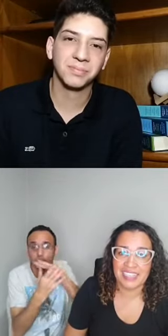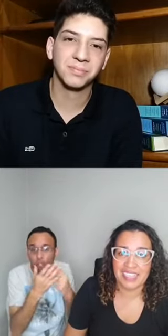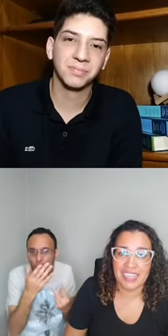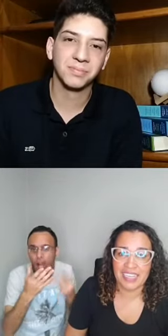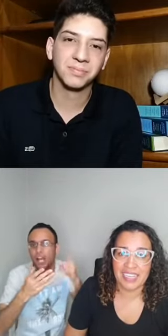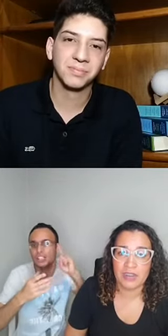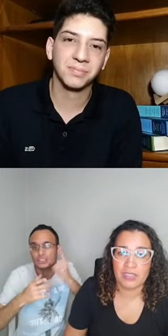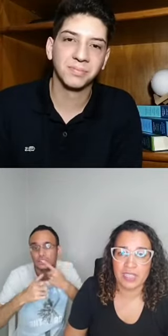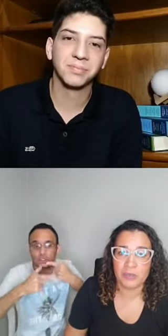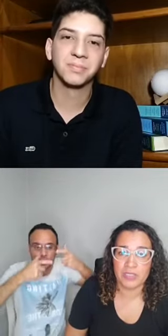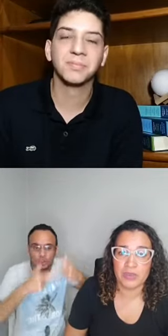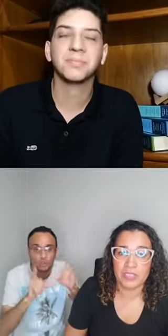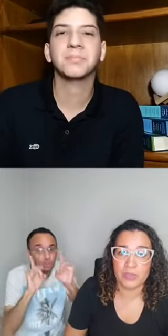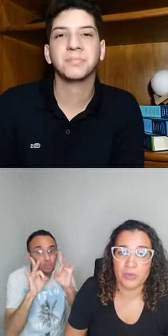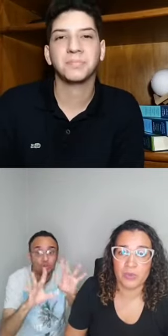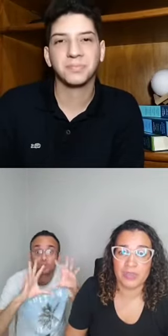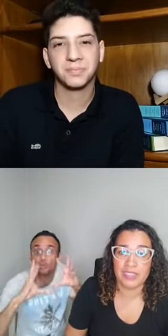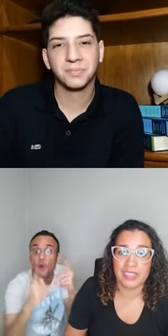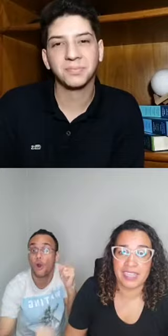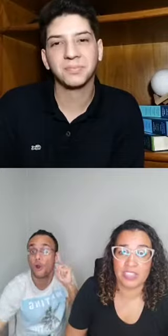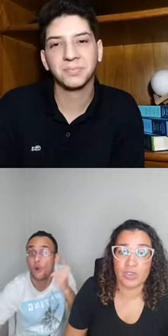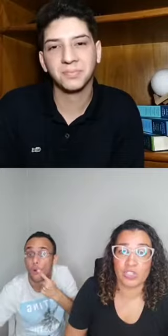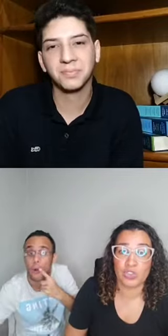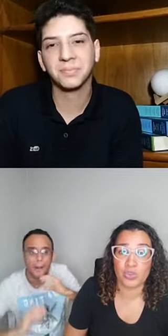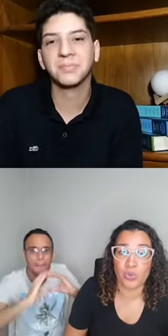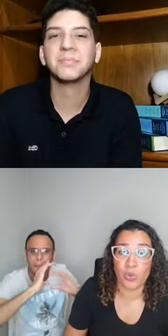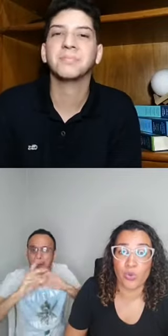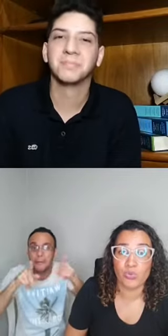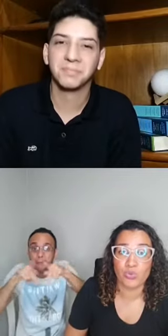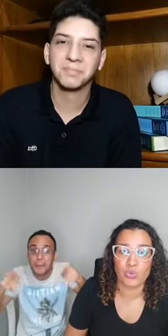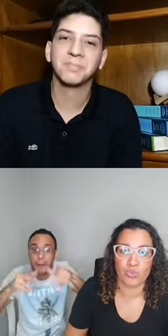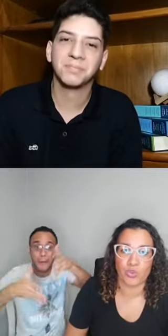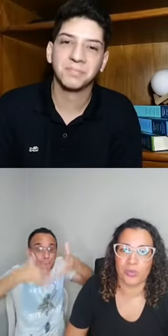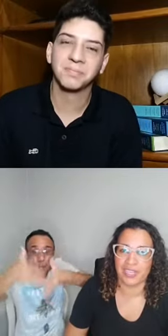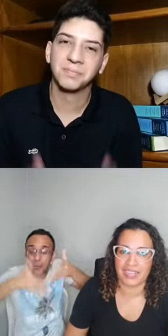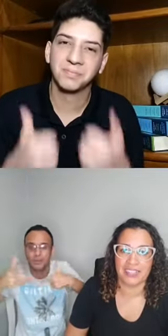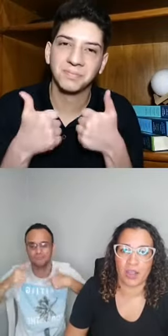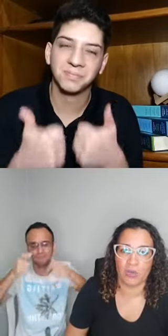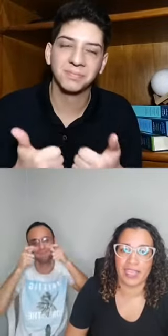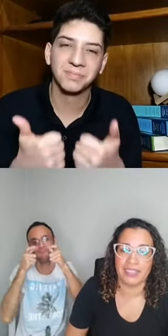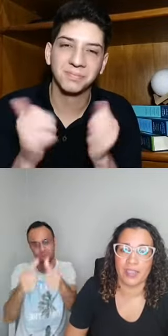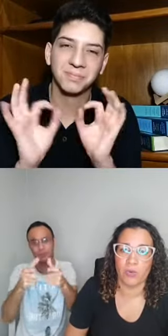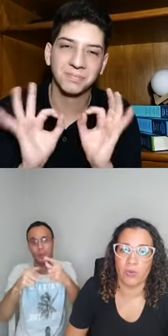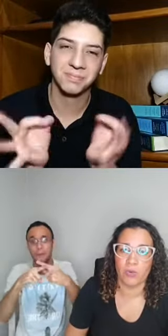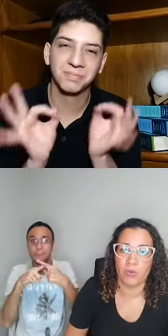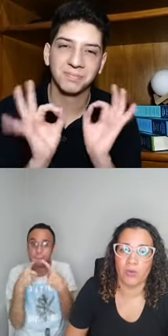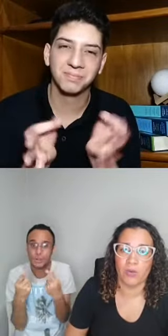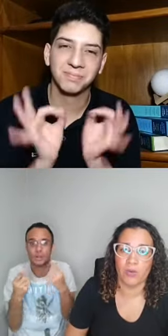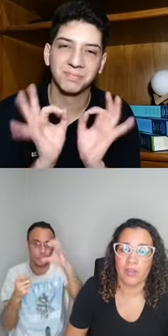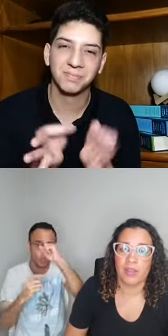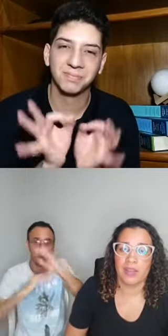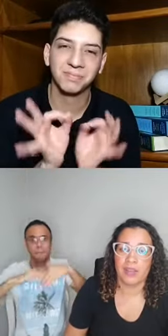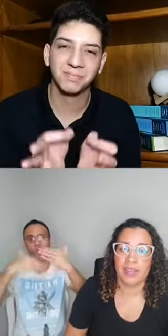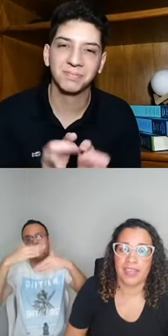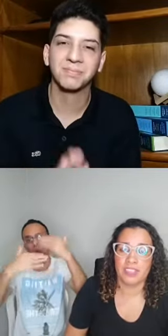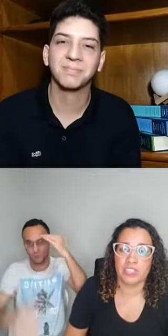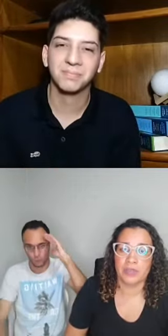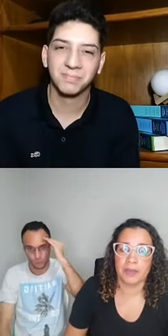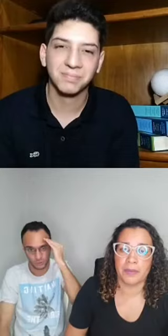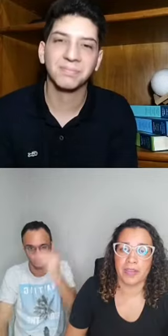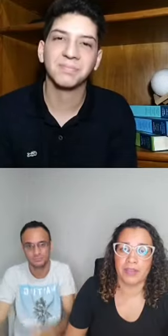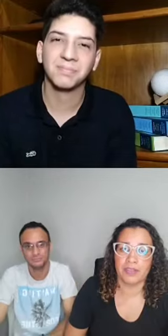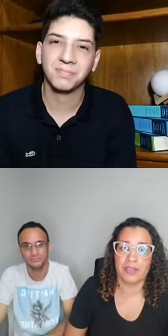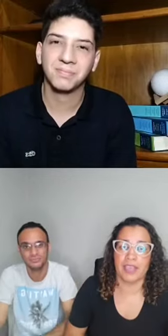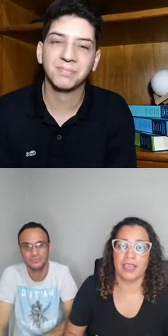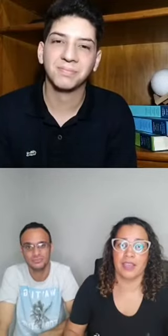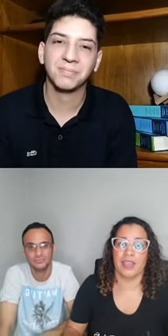é ter, né, no bilinguismo, na escola com surdos, comunicação, né? Ter o. Ai, deixa eu lembrar